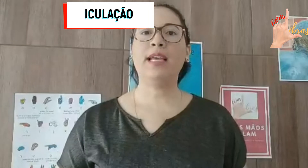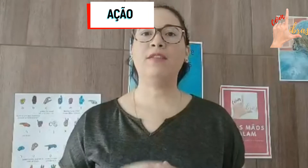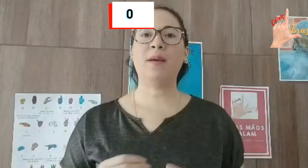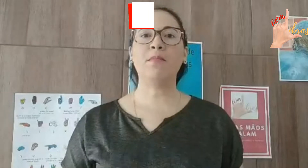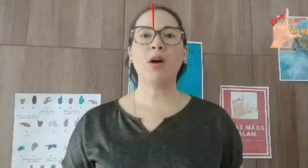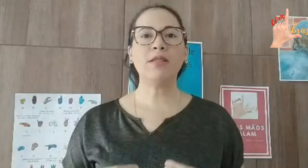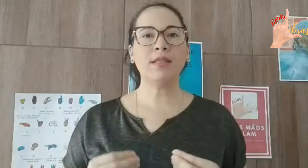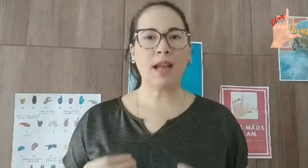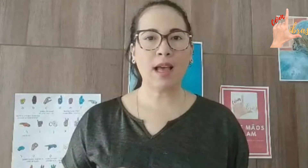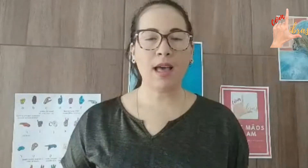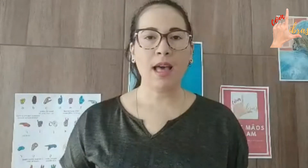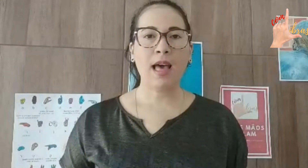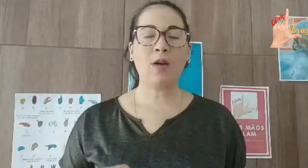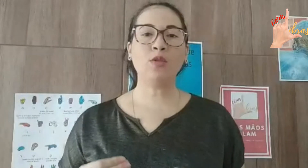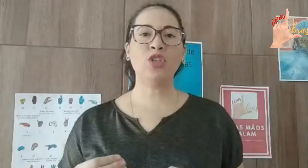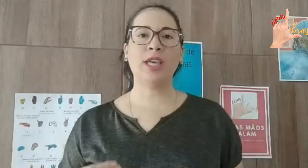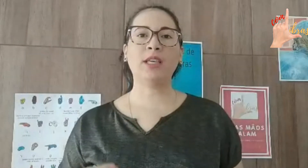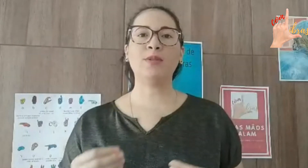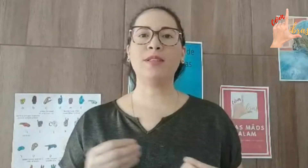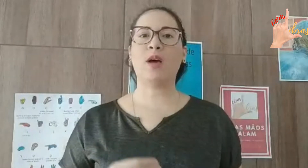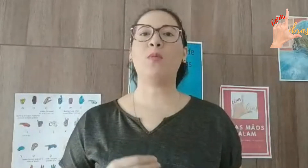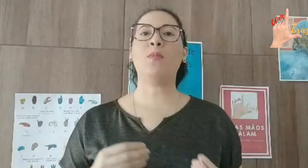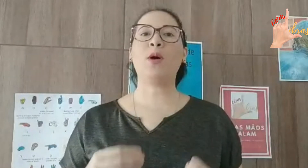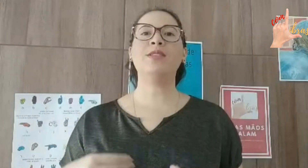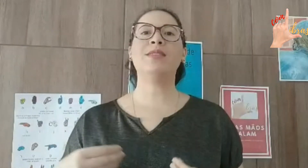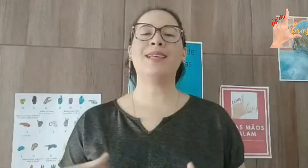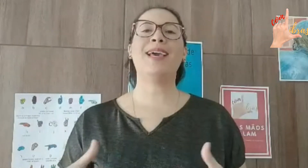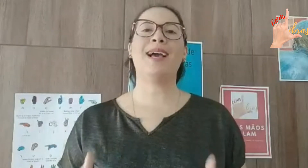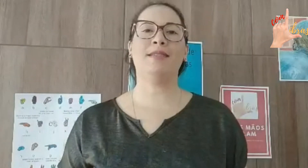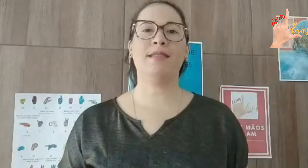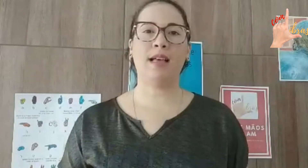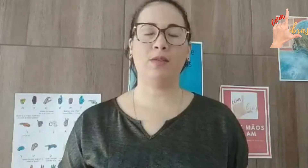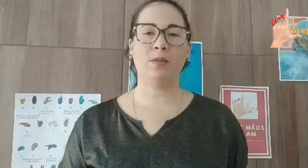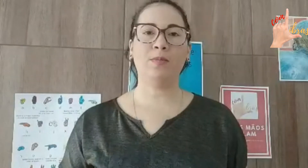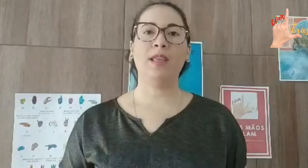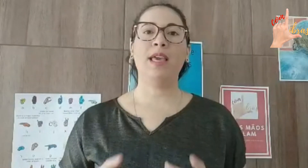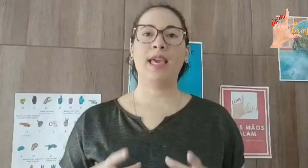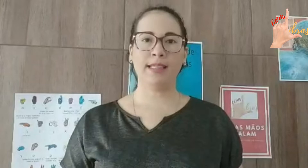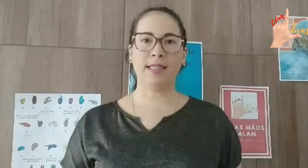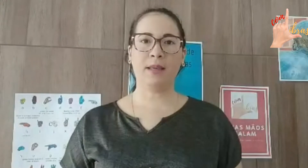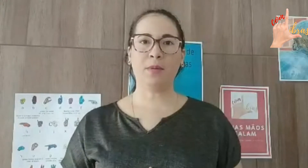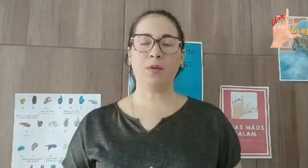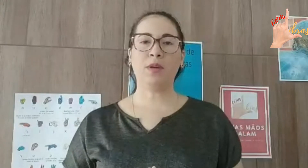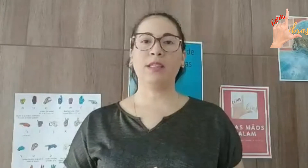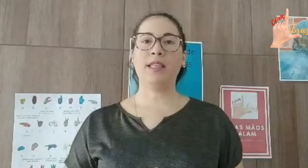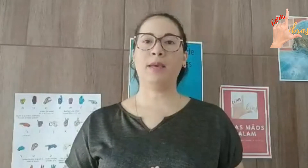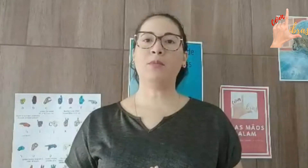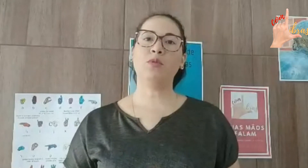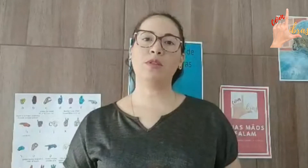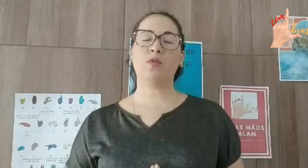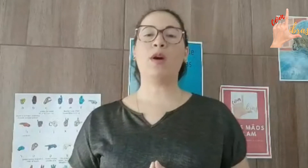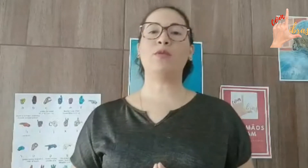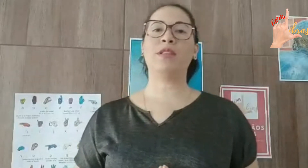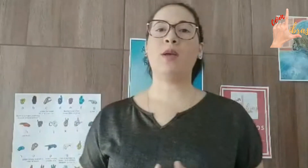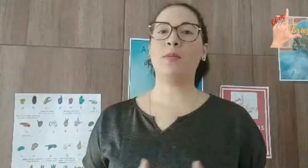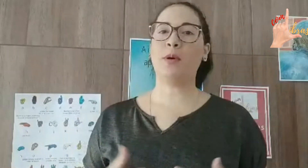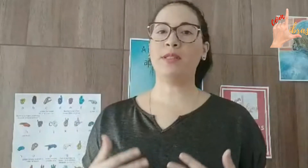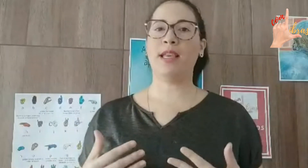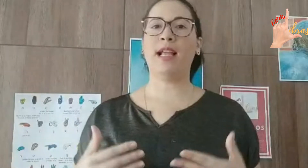vai mostrar onde é que o sinal pode ser realizado. Exemplo, temos o sinal ele pode ser